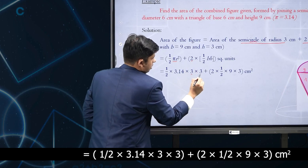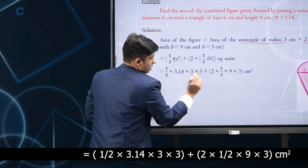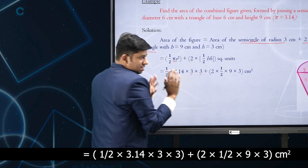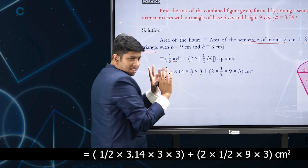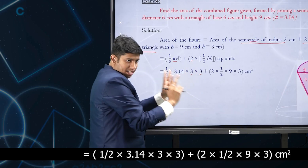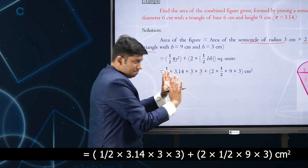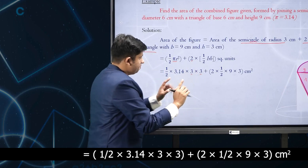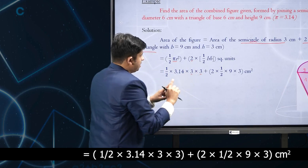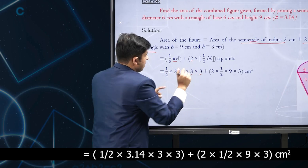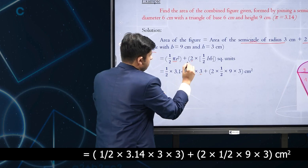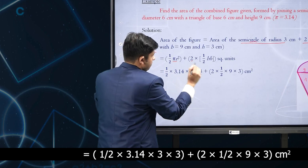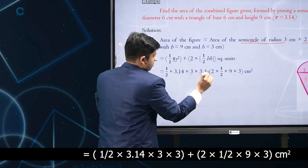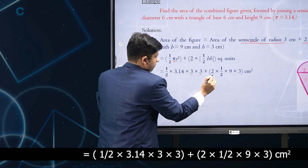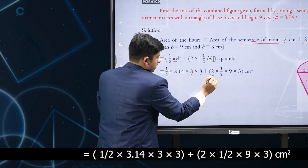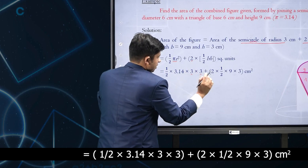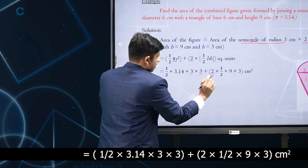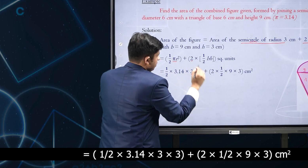2 into 9 into 3 centimeter.